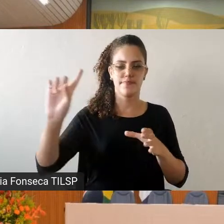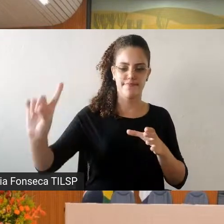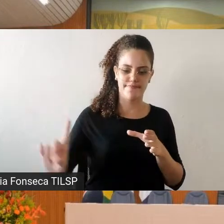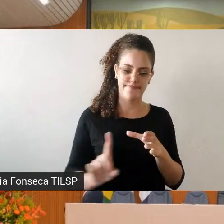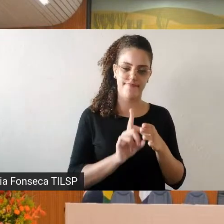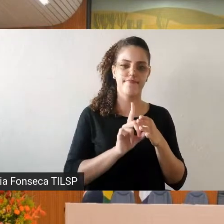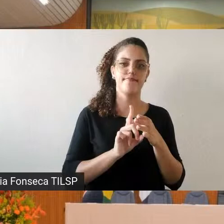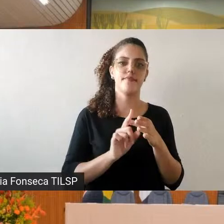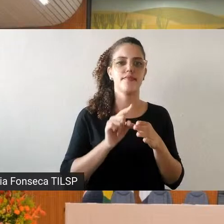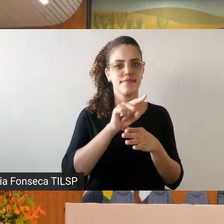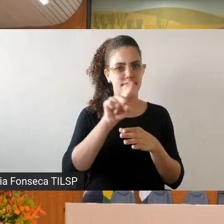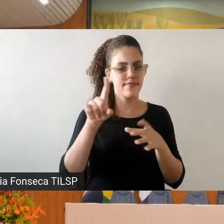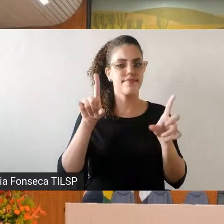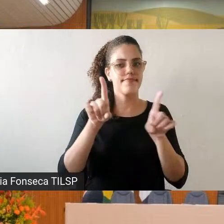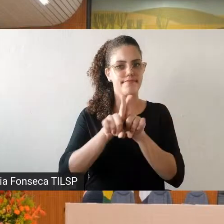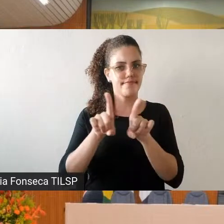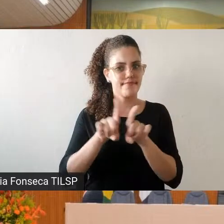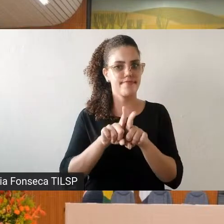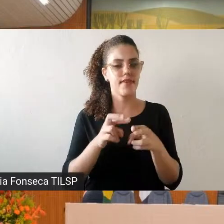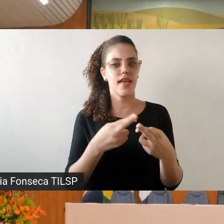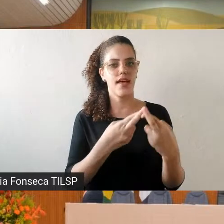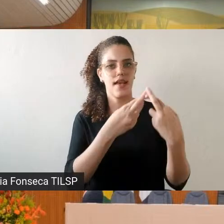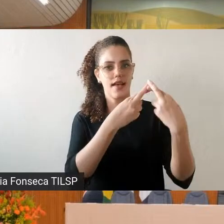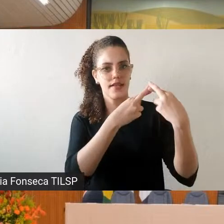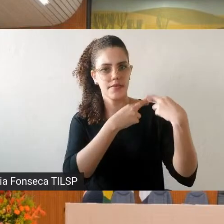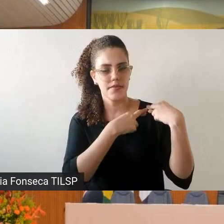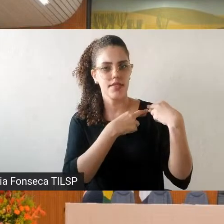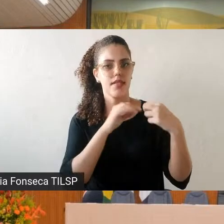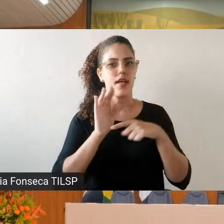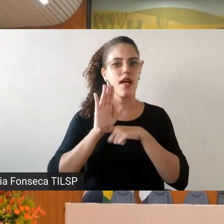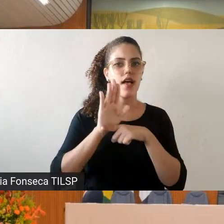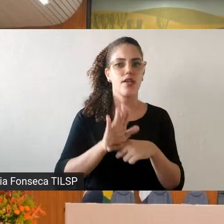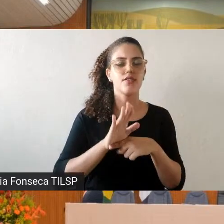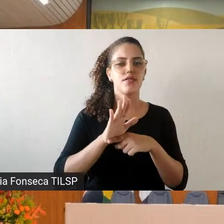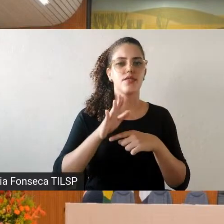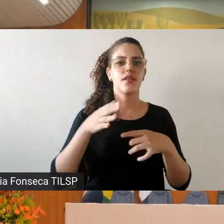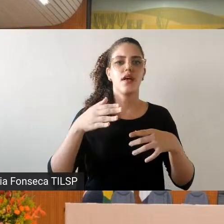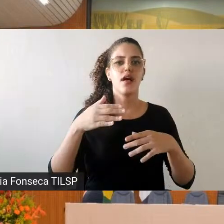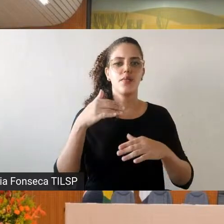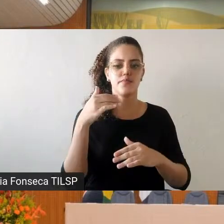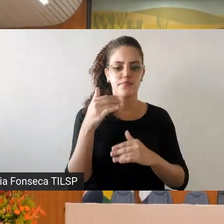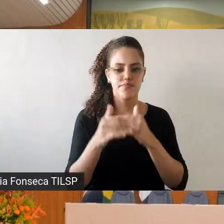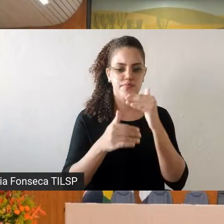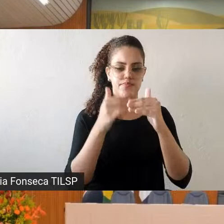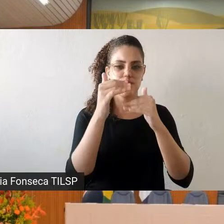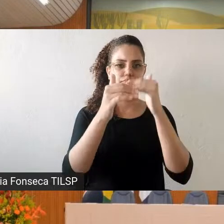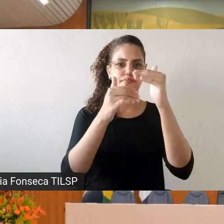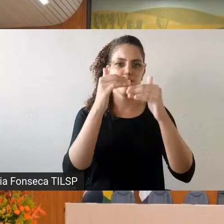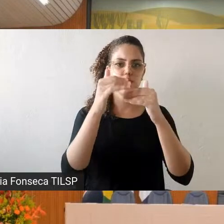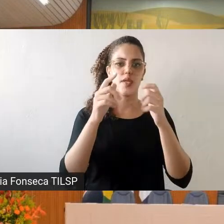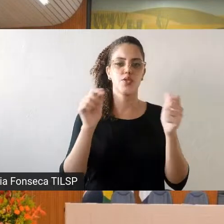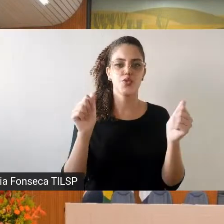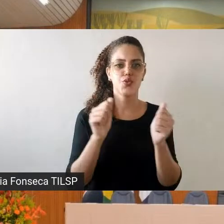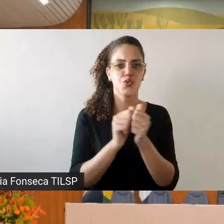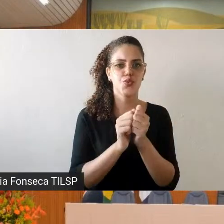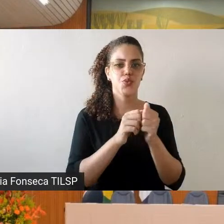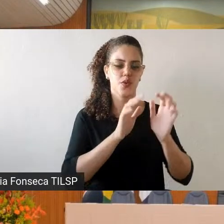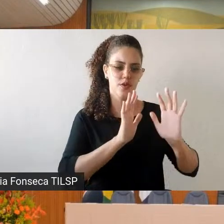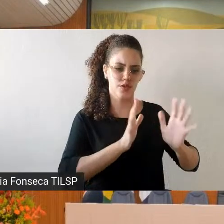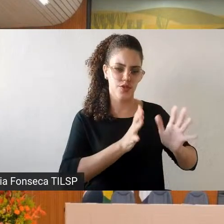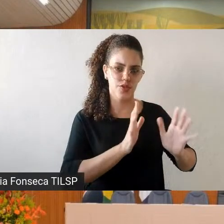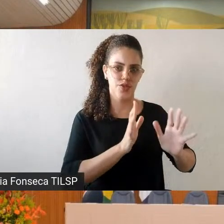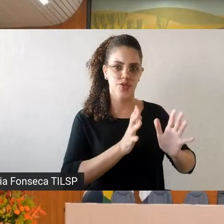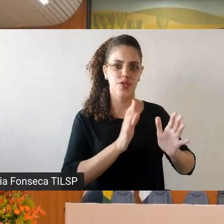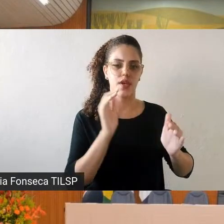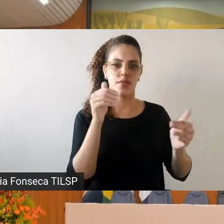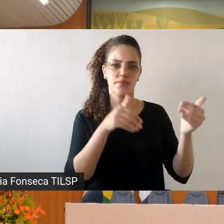são corresponsáveis pela construção dessa instituição junto com aqueles que já estão aqui, outros estudantes,